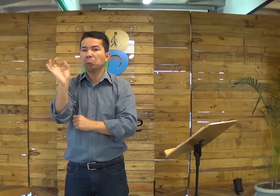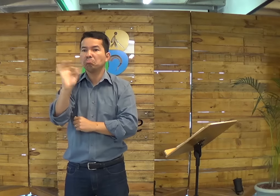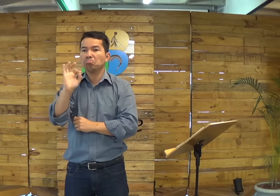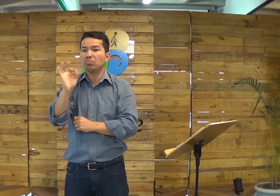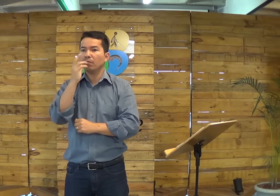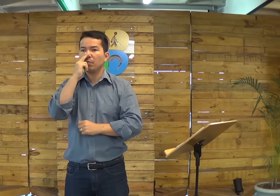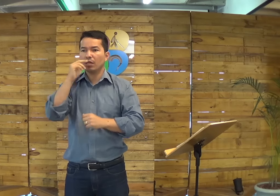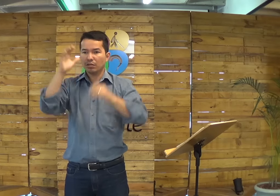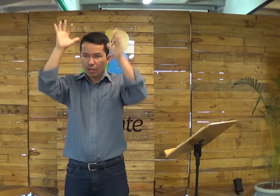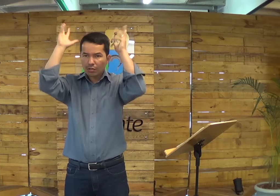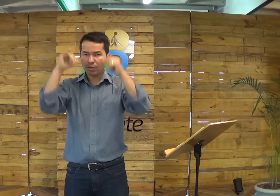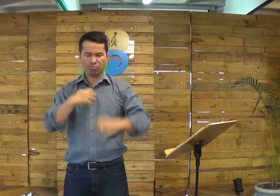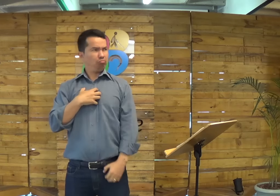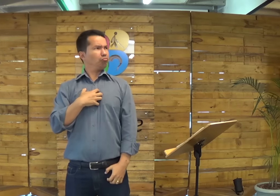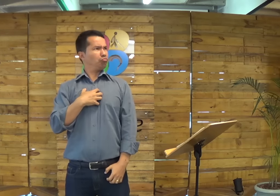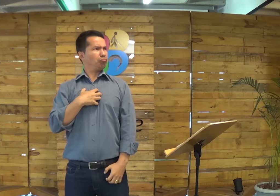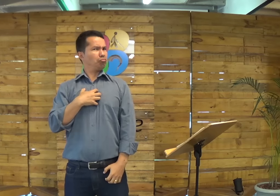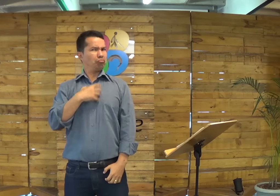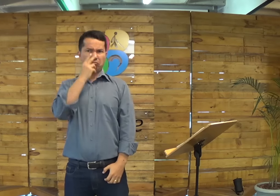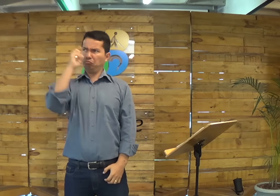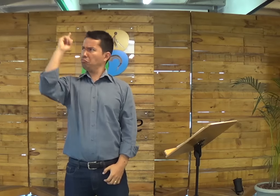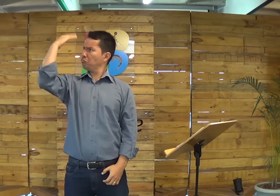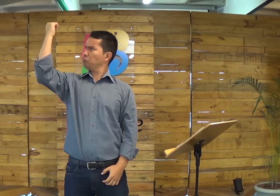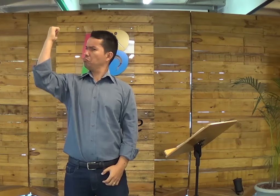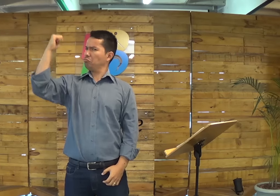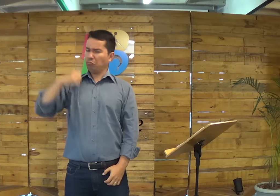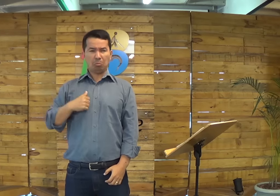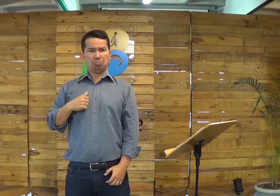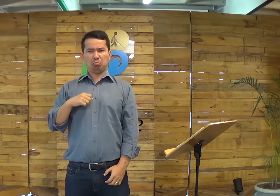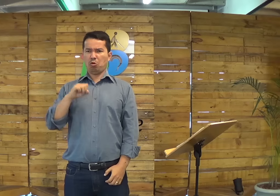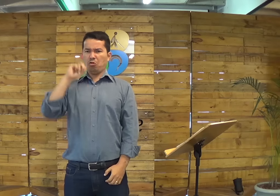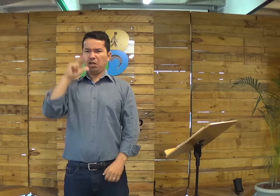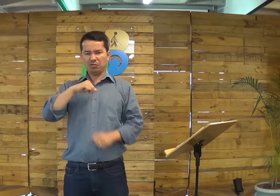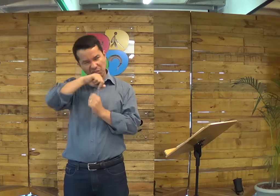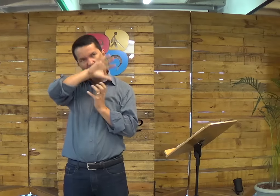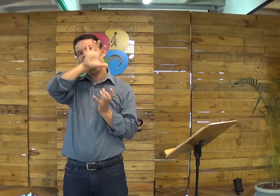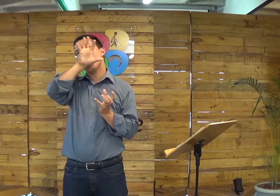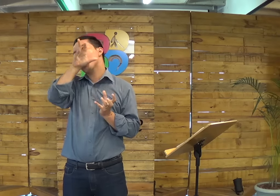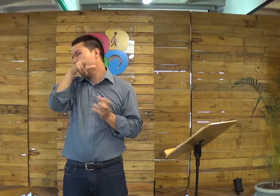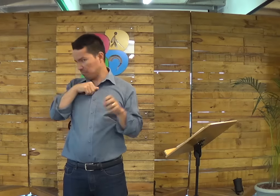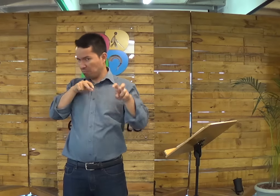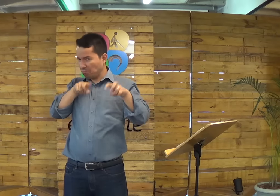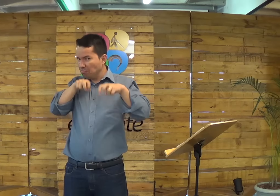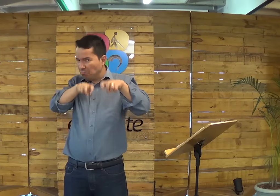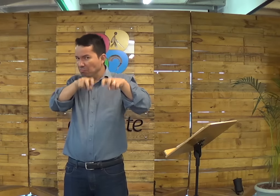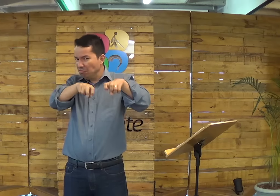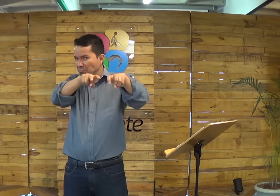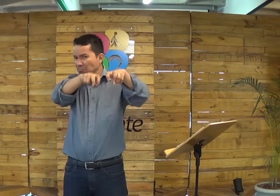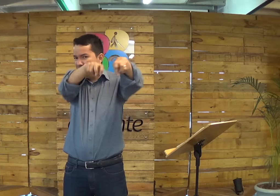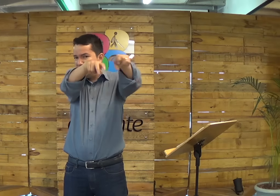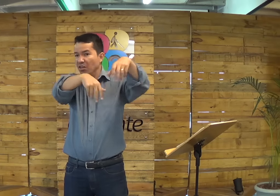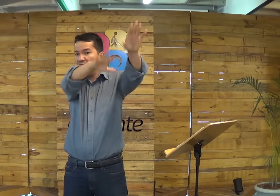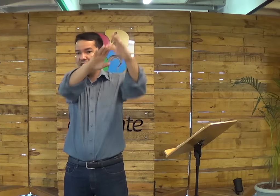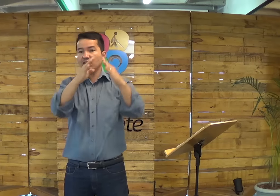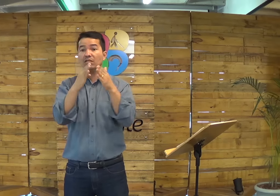vem não parece que eles Opa preciso ir pra Arca Deus me chamou e os Animais iam lá né o leão ia